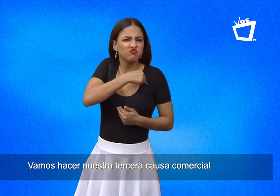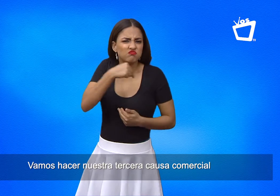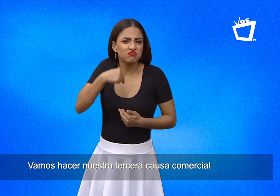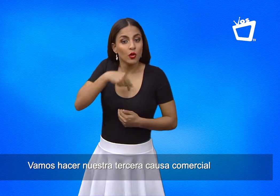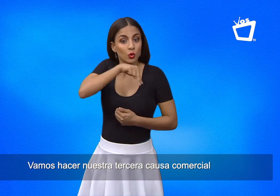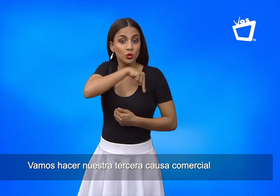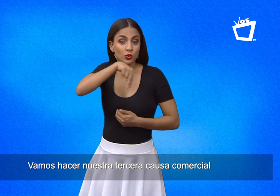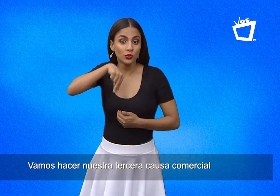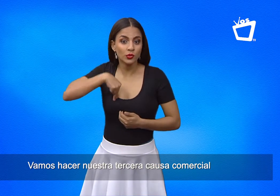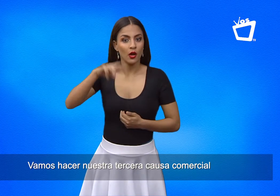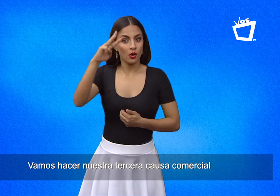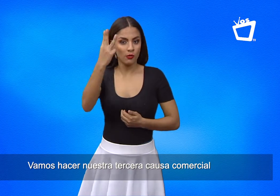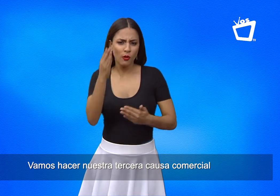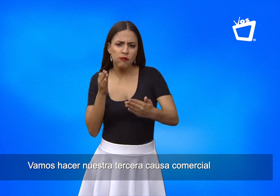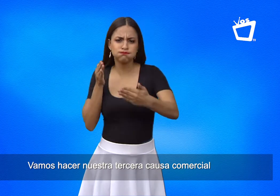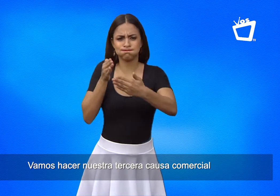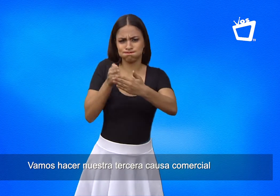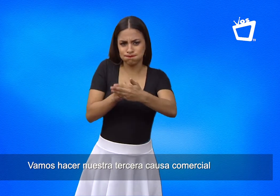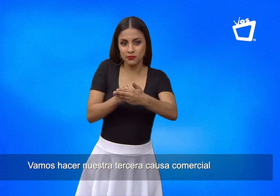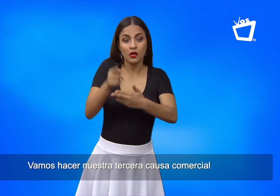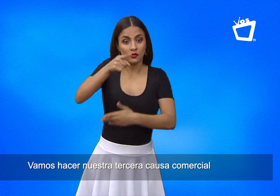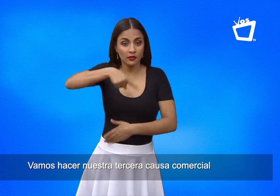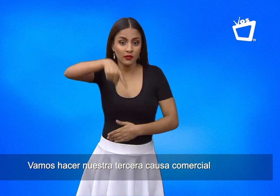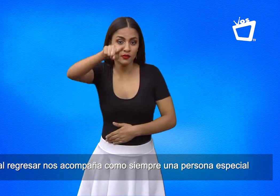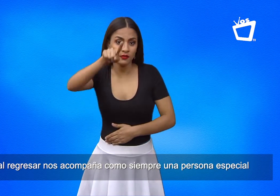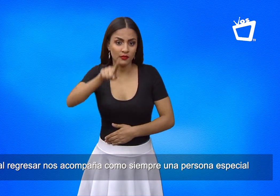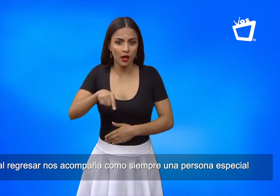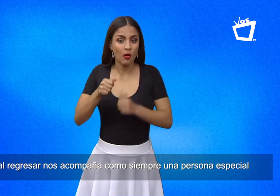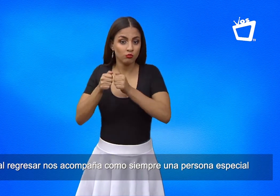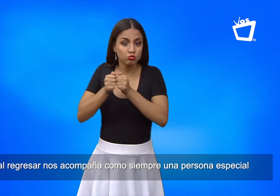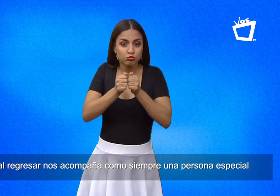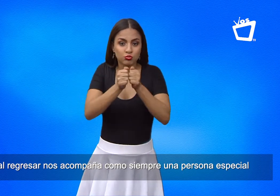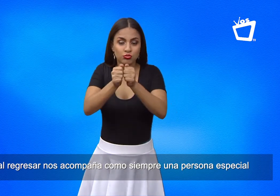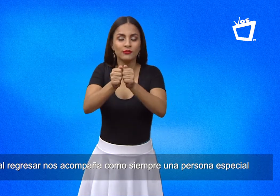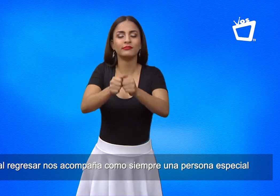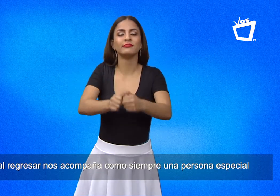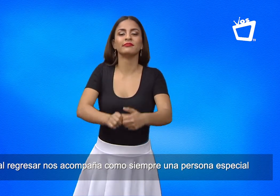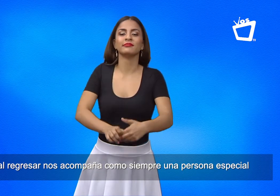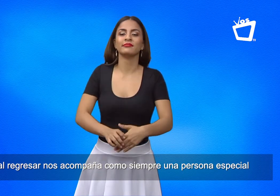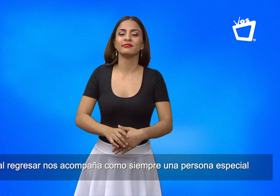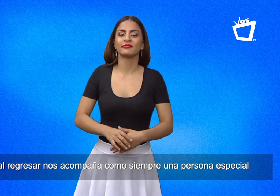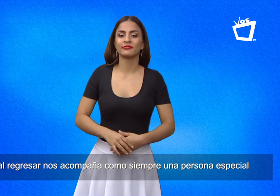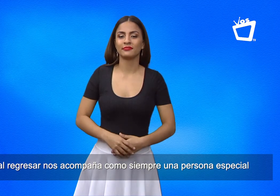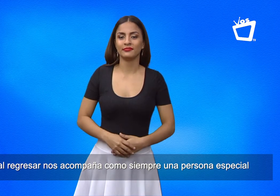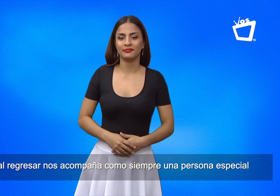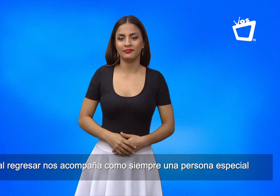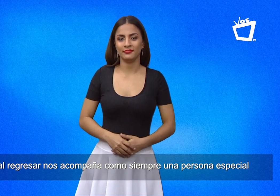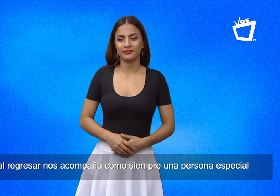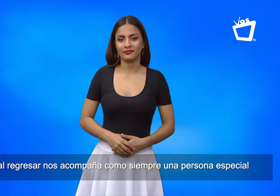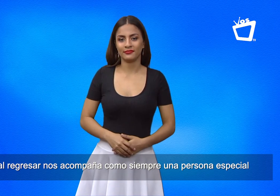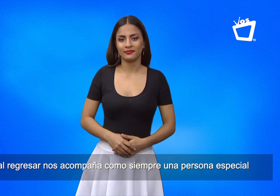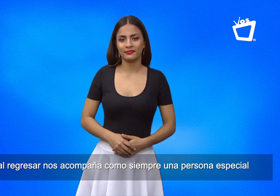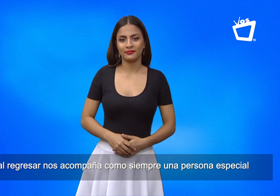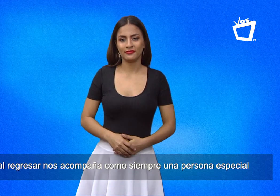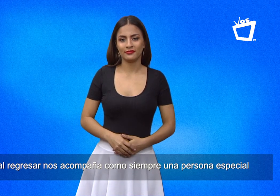Vamos a hacer nuestra tercera pausa comercial y al regresar nos acompaña como siempre una persona muy especial.